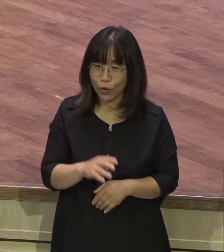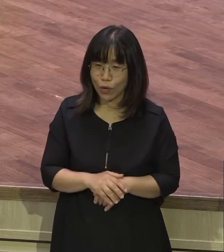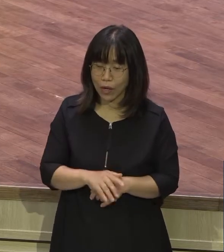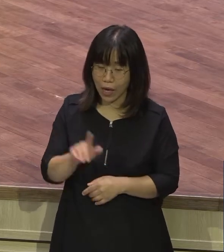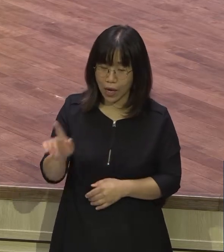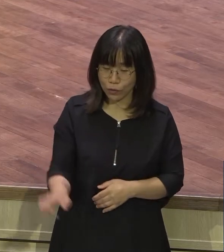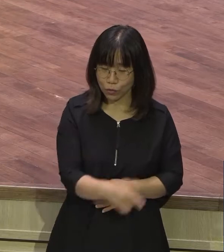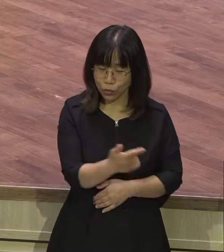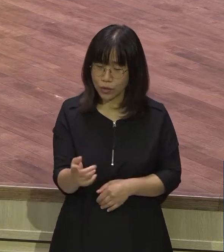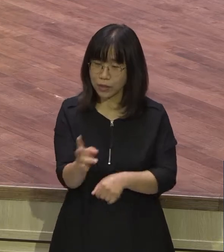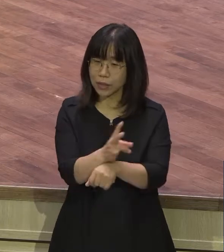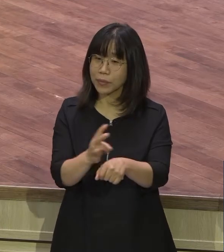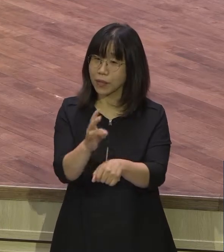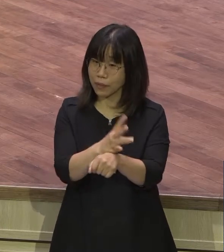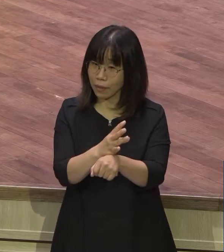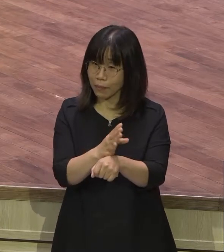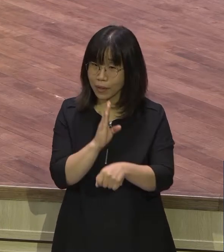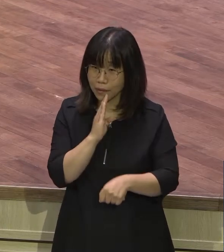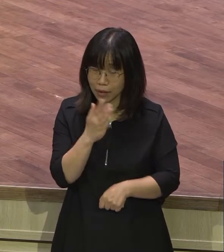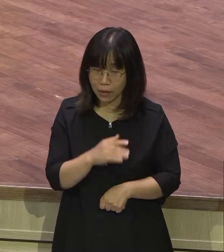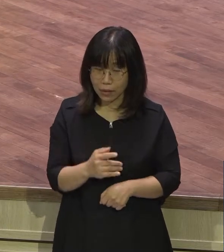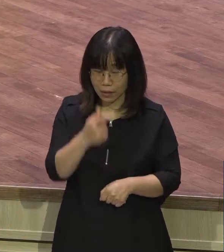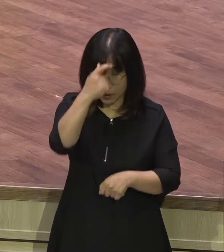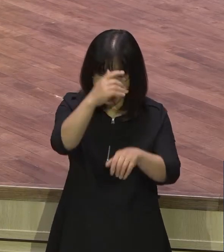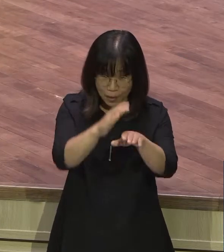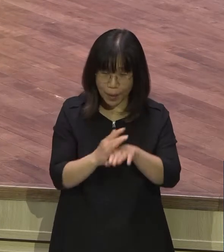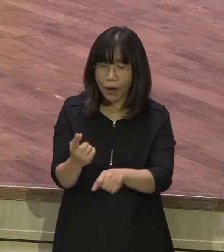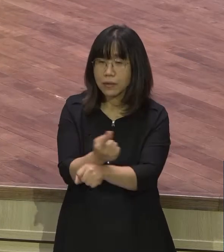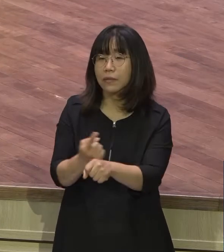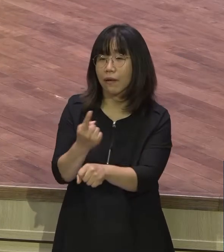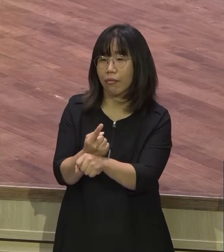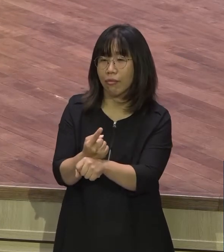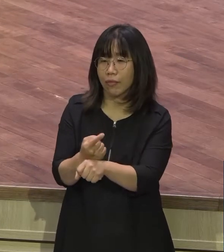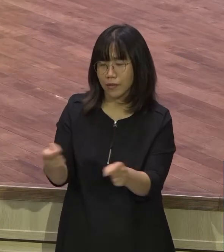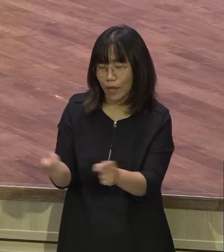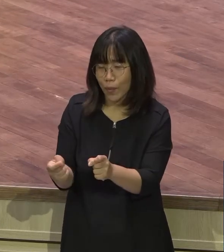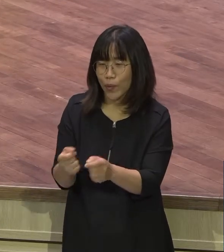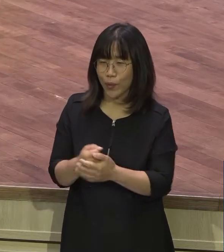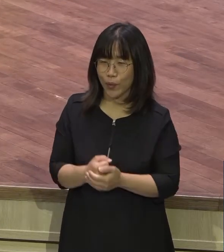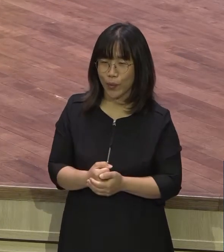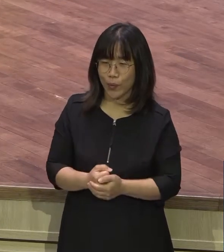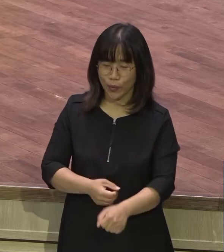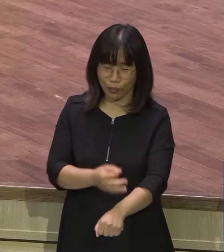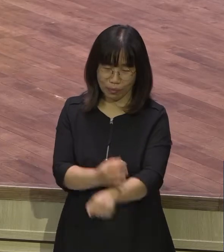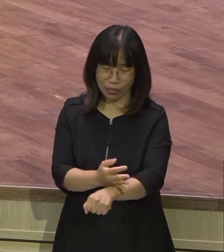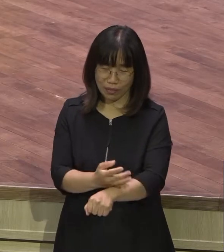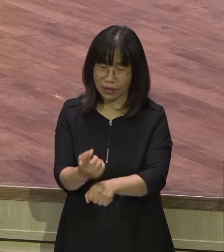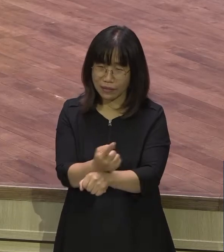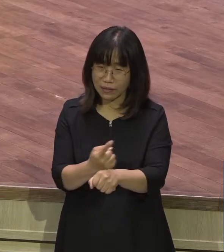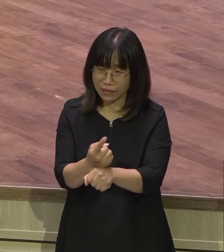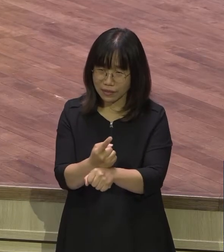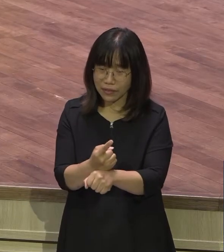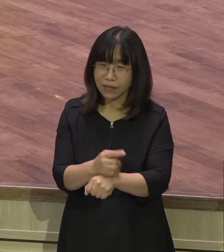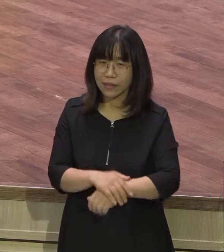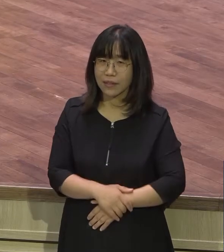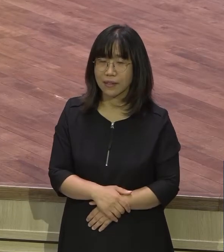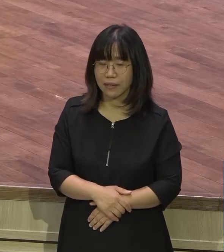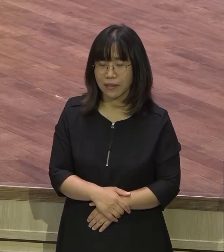하루 24시간이잖아요. 예배 시간 1시간이잖아요. 보통 1시간에서 1시간에서 10분 15분 고사이 끝나요.